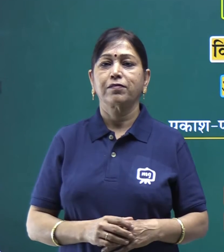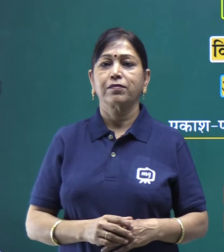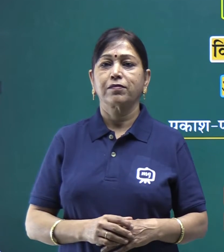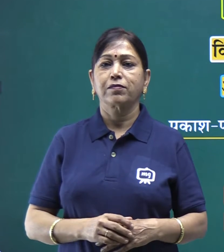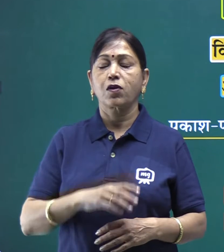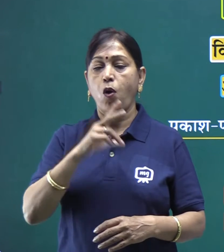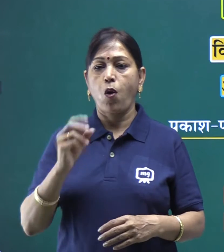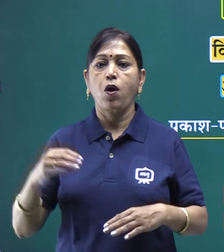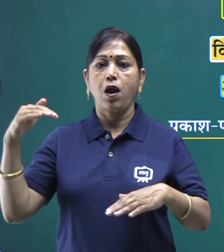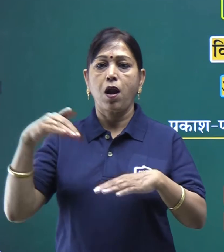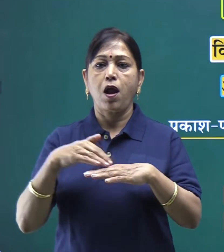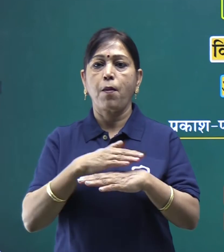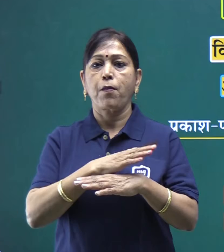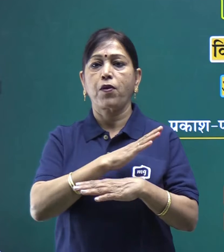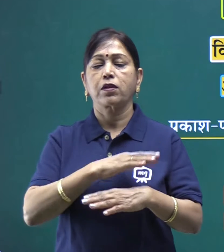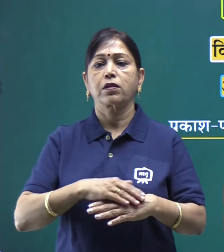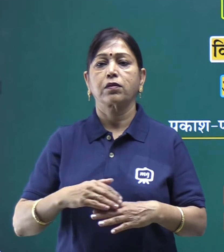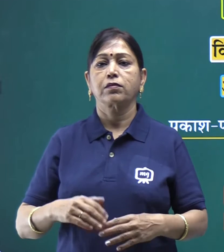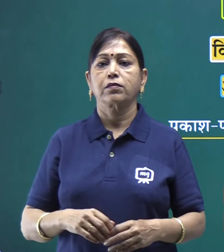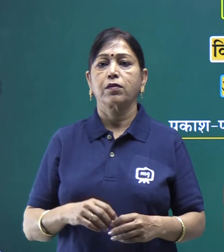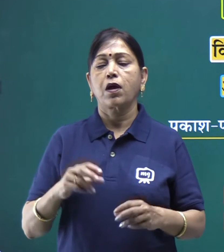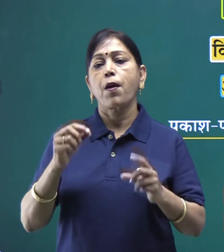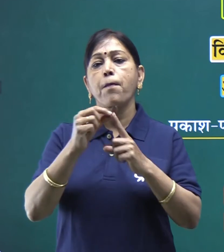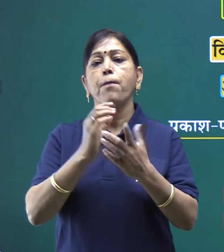तथा अपवर्तन भाग 2